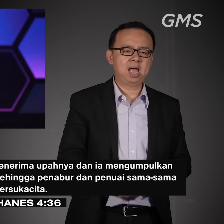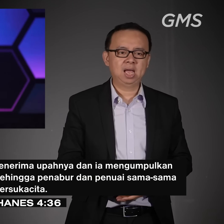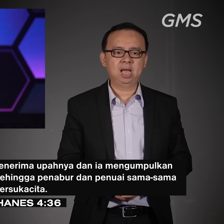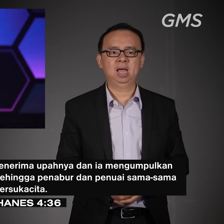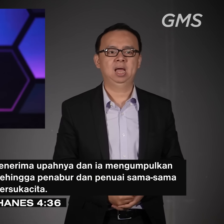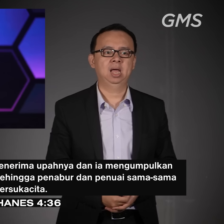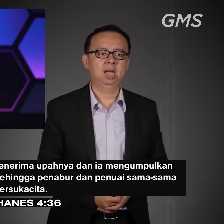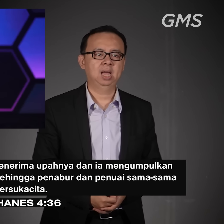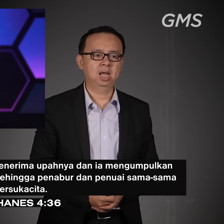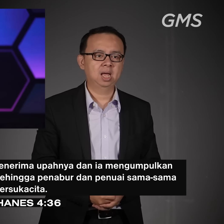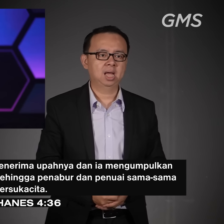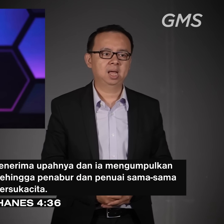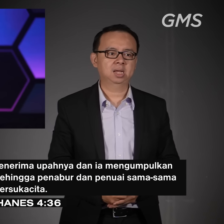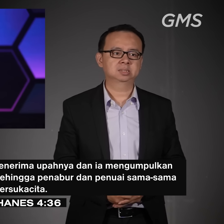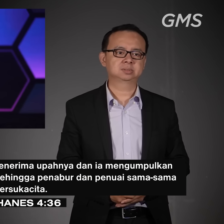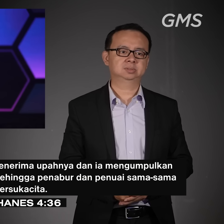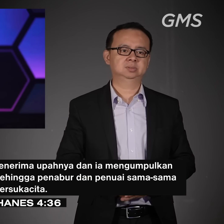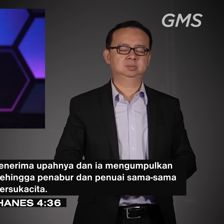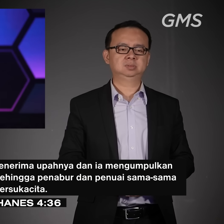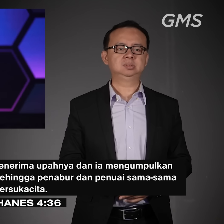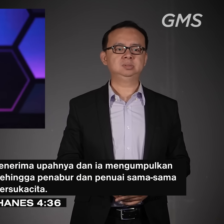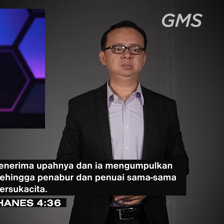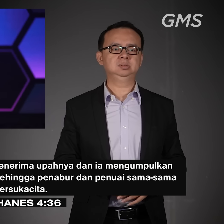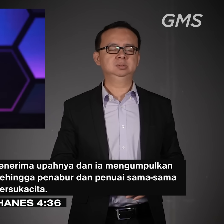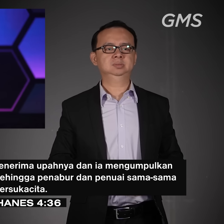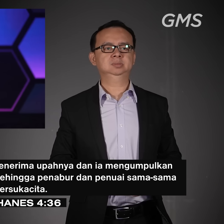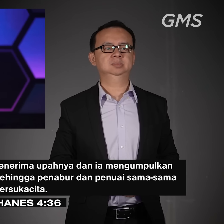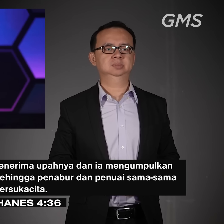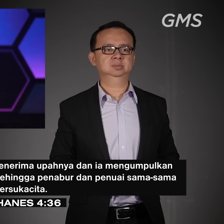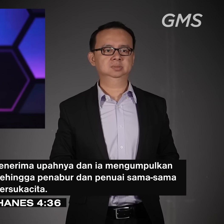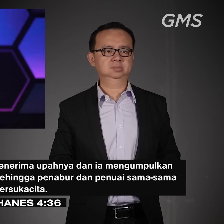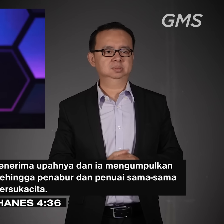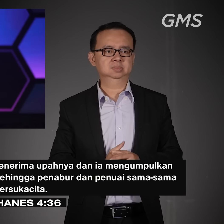dan penuai sama-sama bersuka cita.